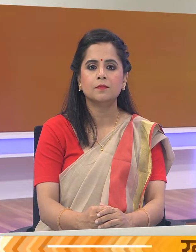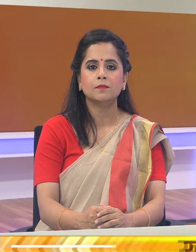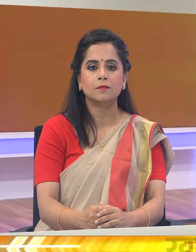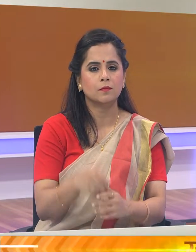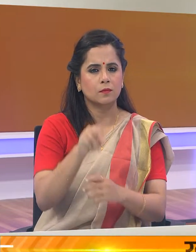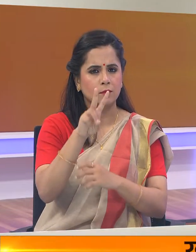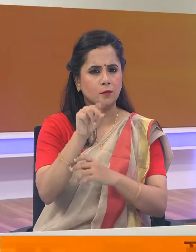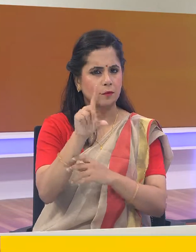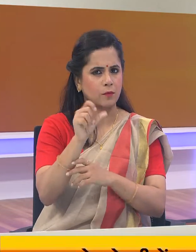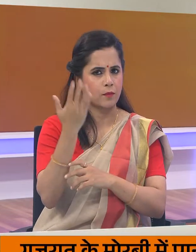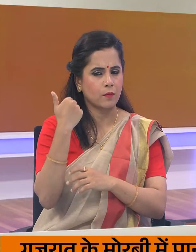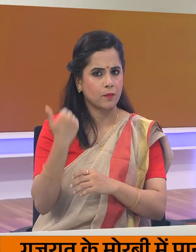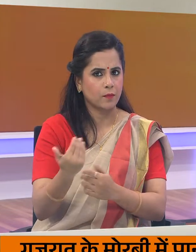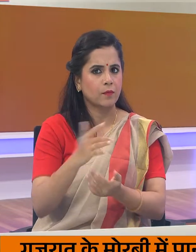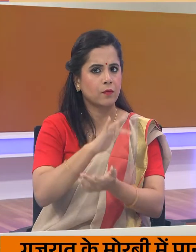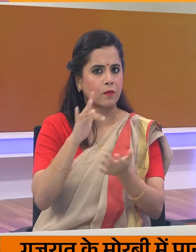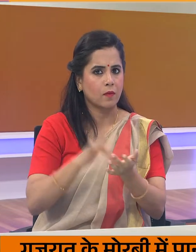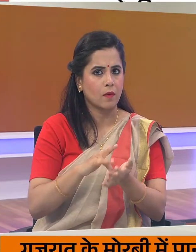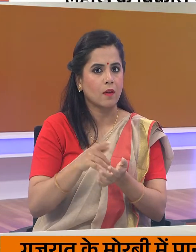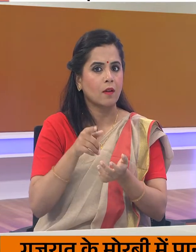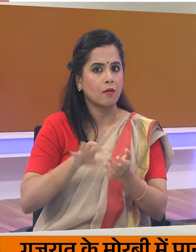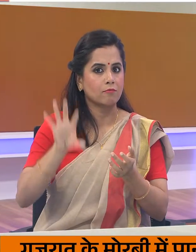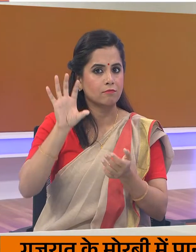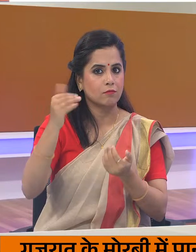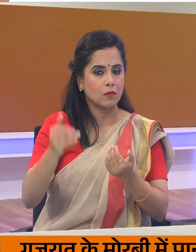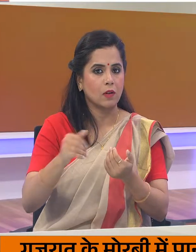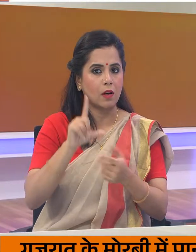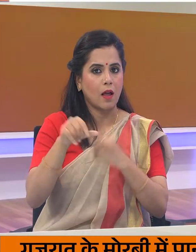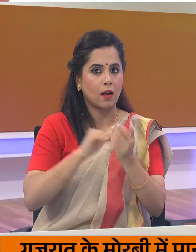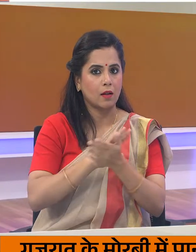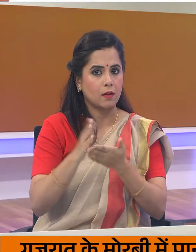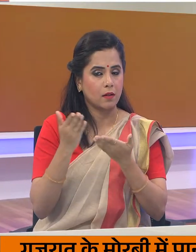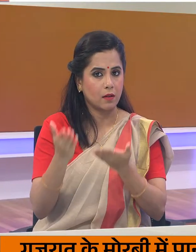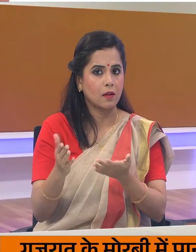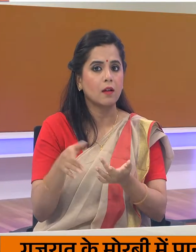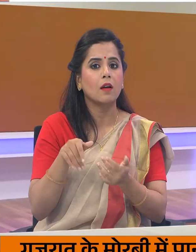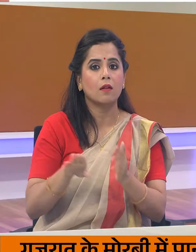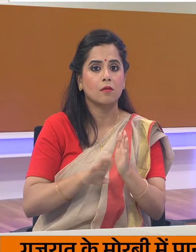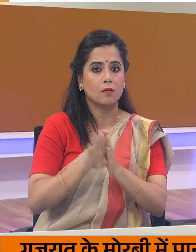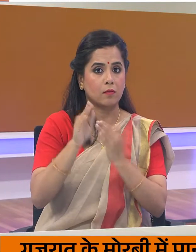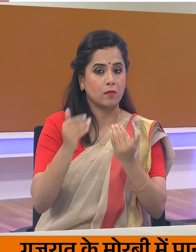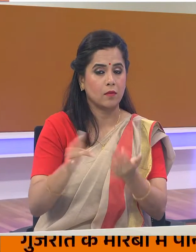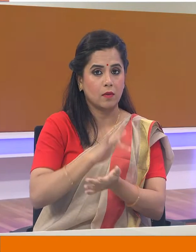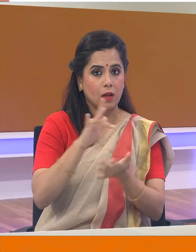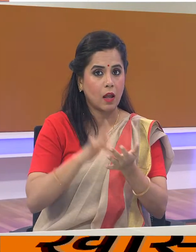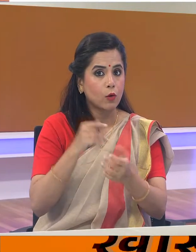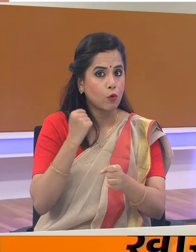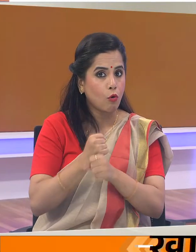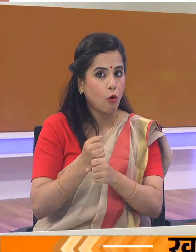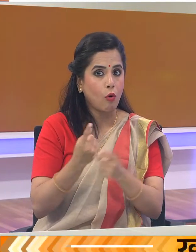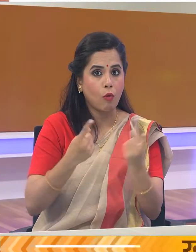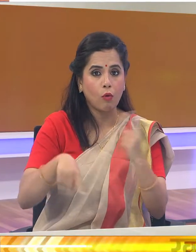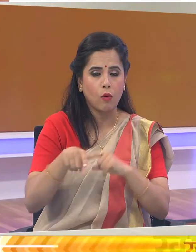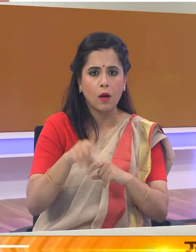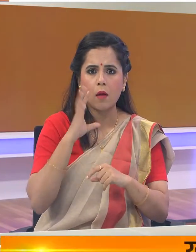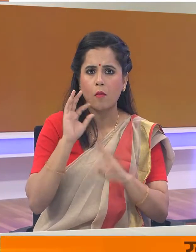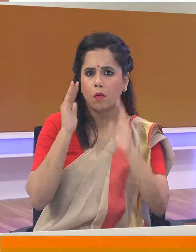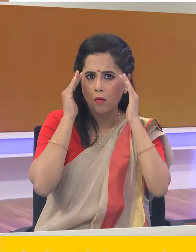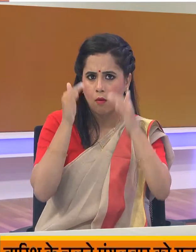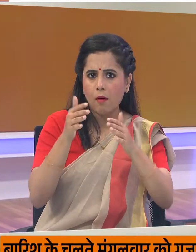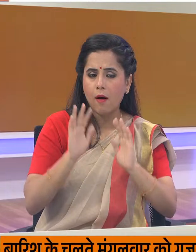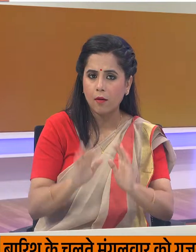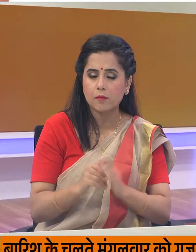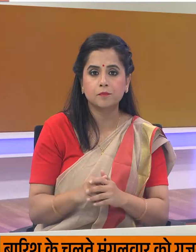साल 2019 में केंद्र शासित प्रदेश बने लद्दाख के विकास पर केंद्र सरकार का खास जोर रहा